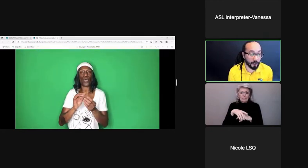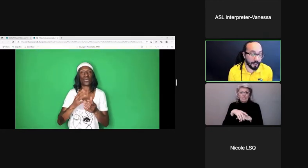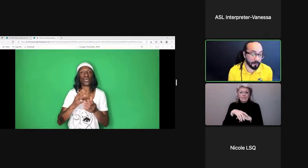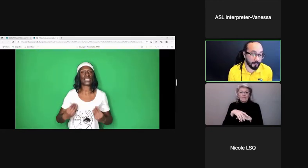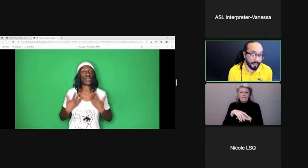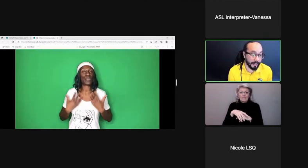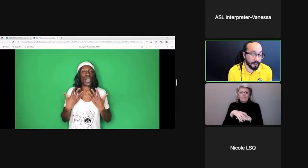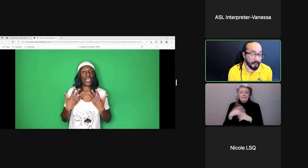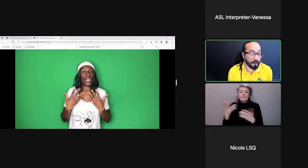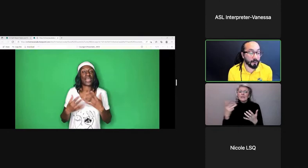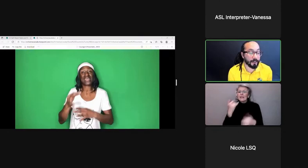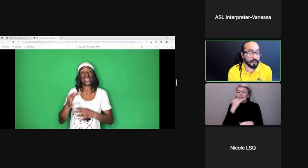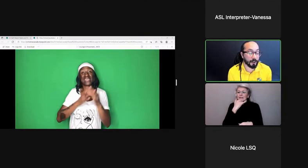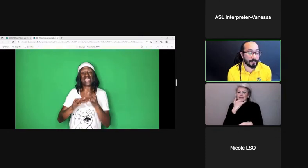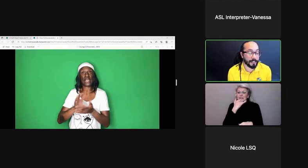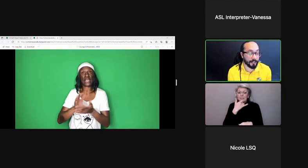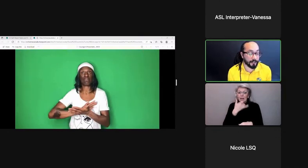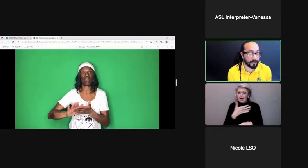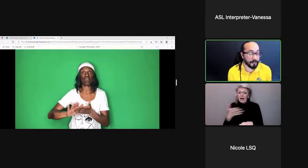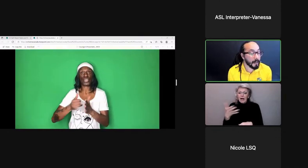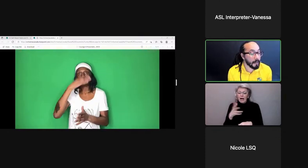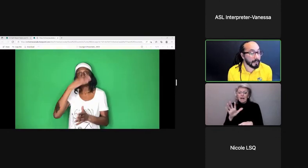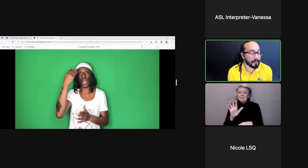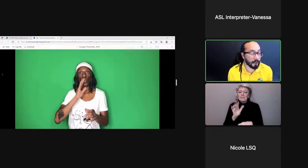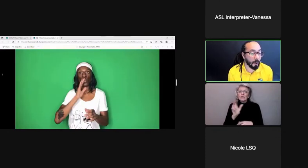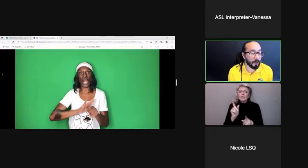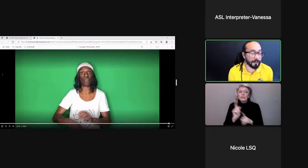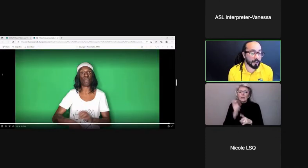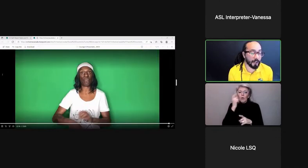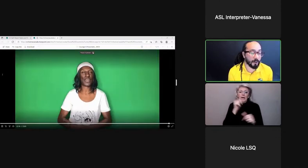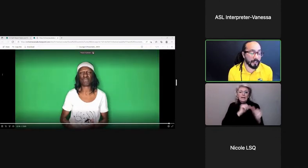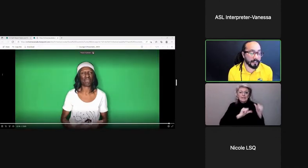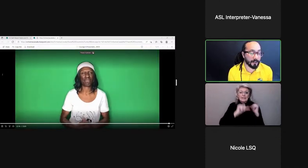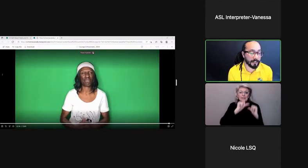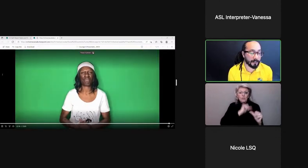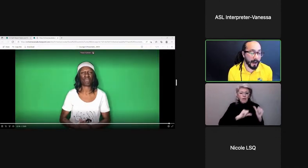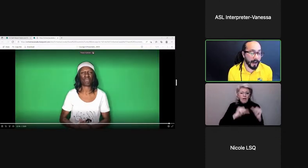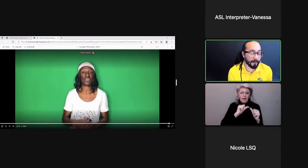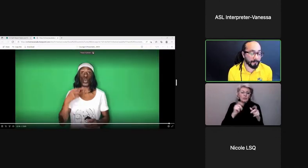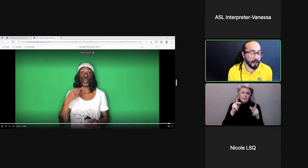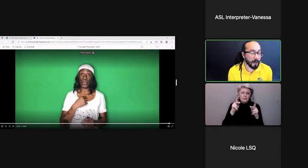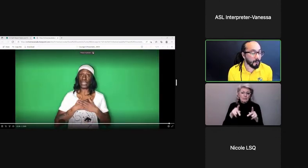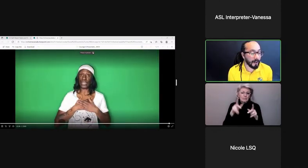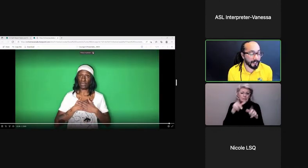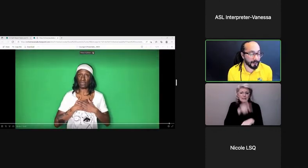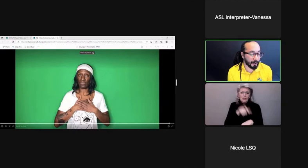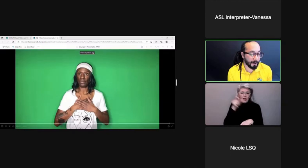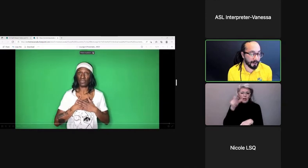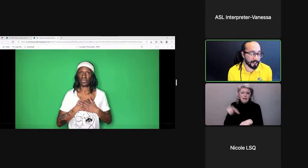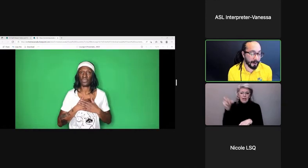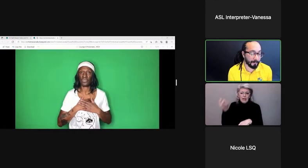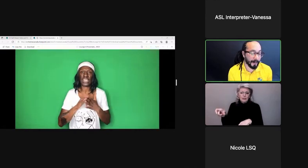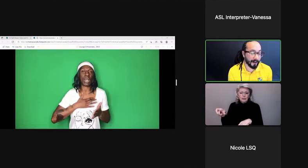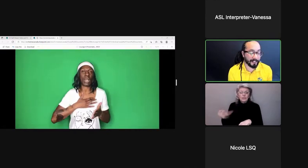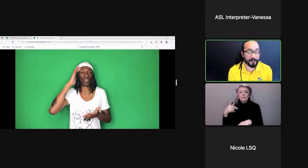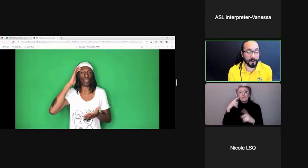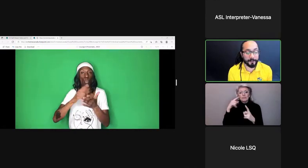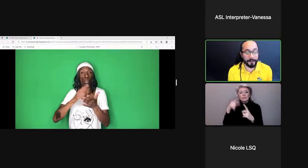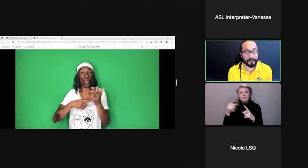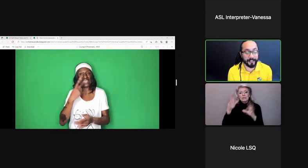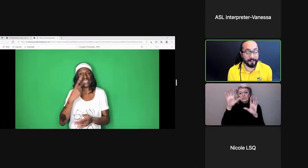ce qui va se passer, l'histoire, pour qu'elles puissent comprendre l'histoire des personnages. Parce que l'objectif de votre